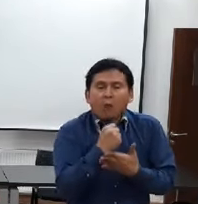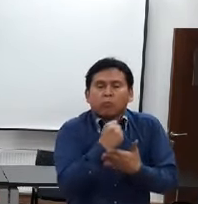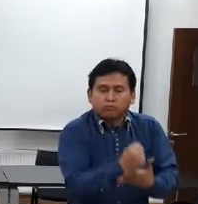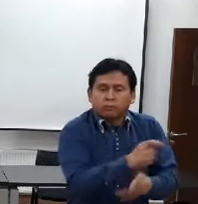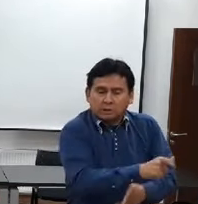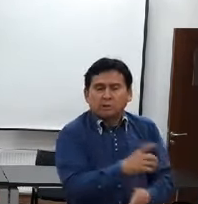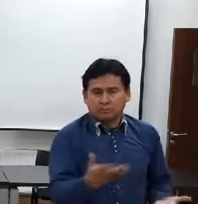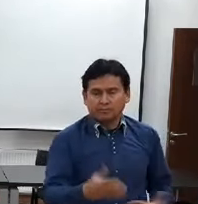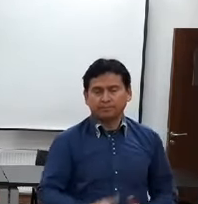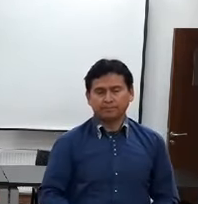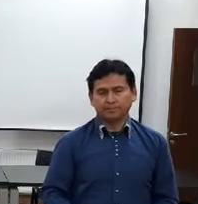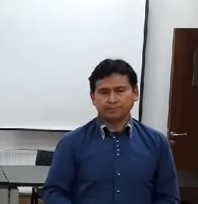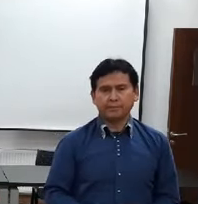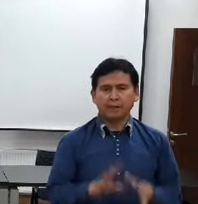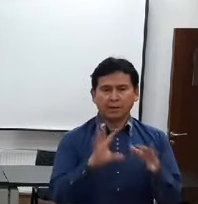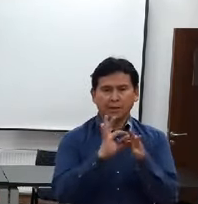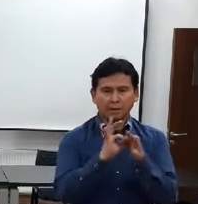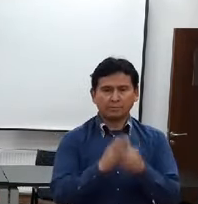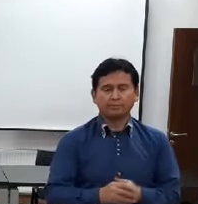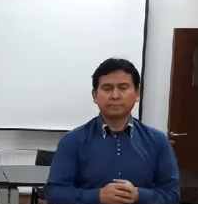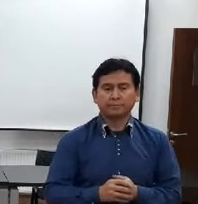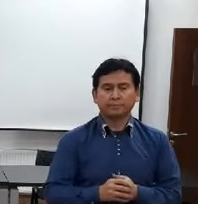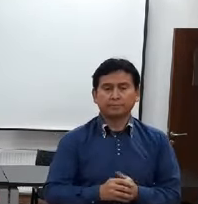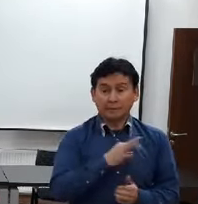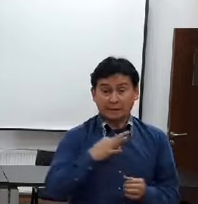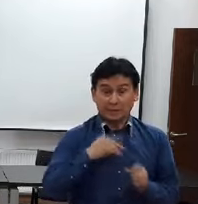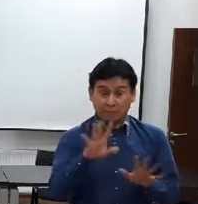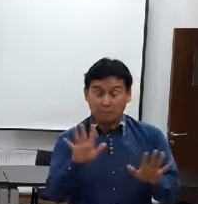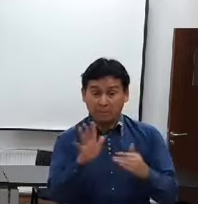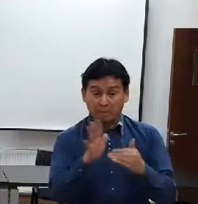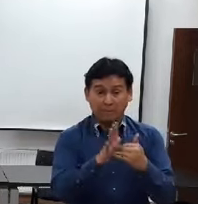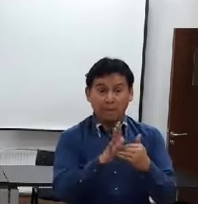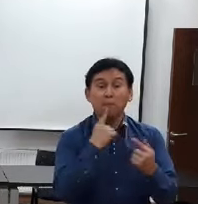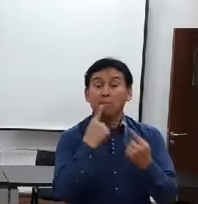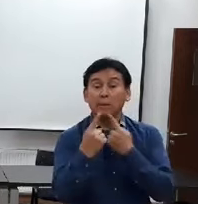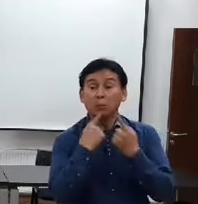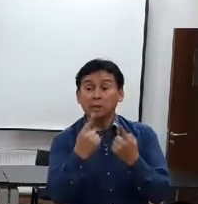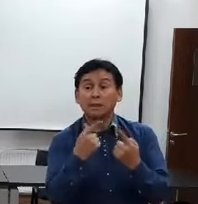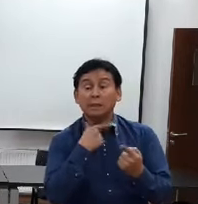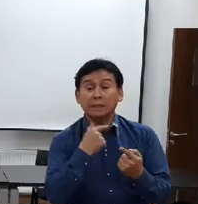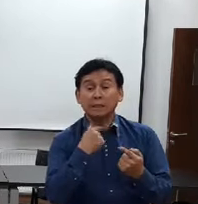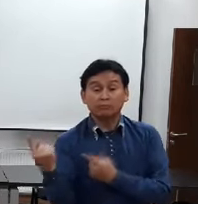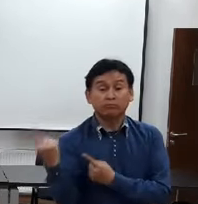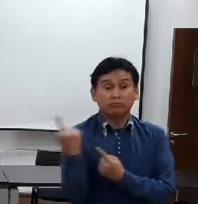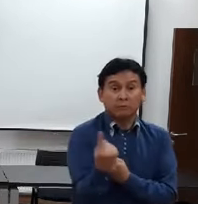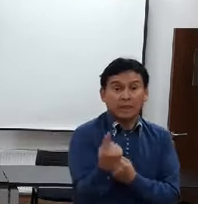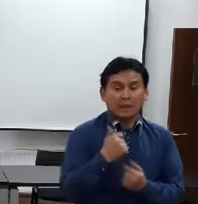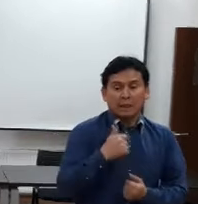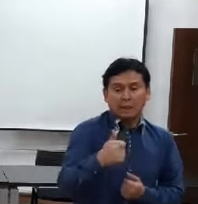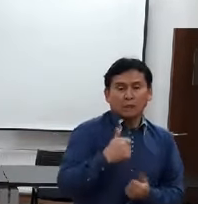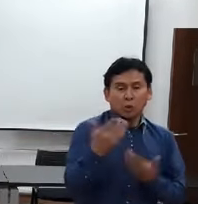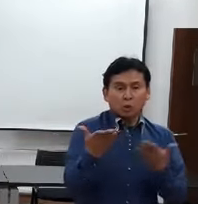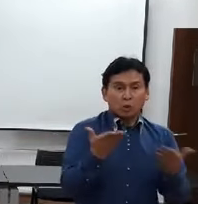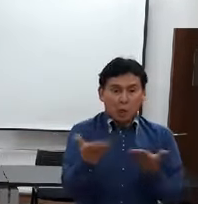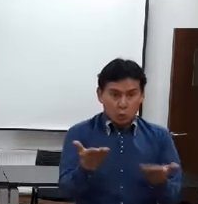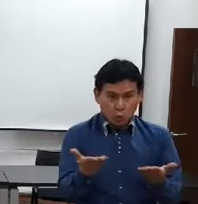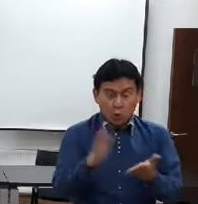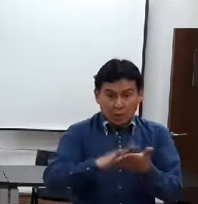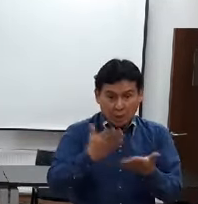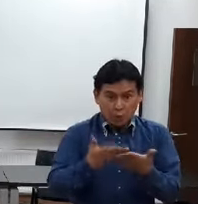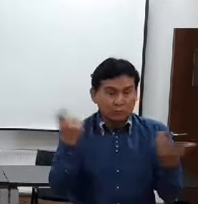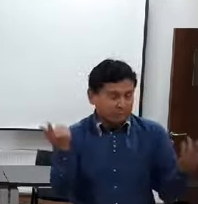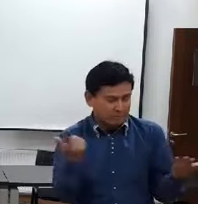ella se merece. Gracias. Para complementar las preguntas quiero hacer pasar al director del Servicio de Salud quien